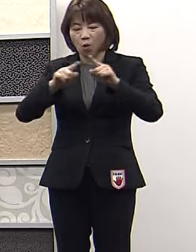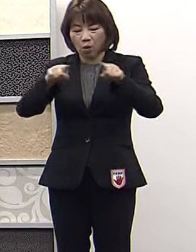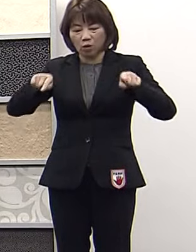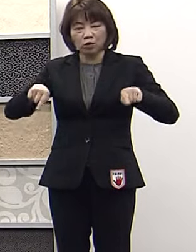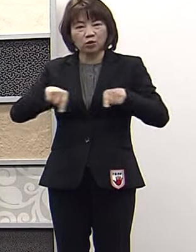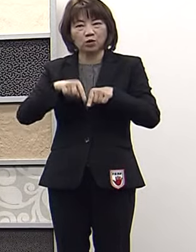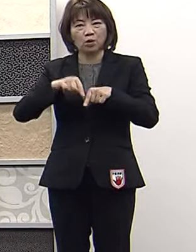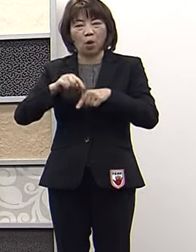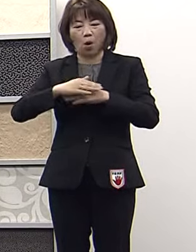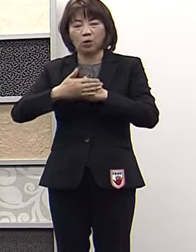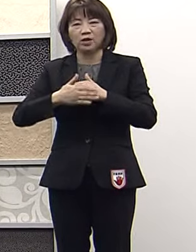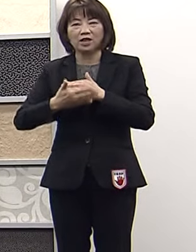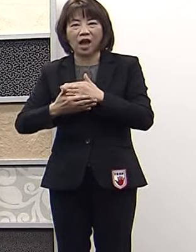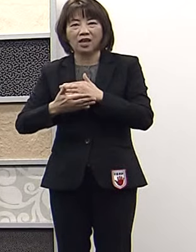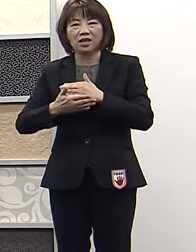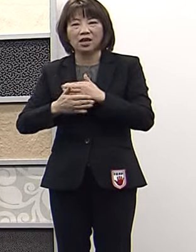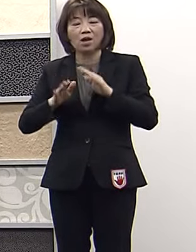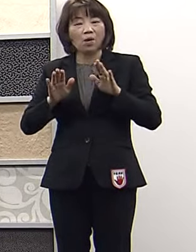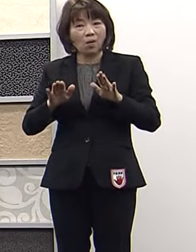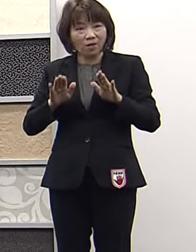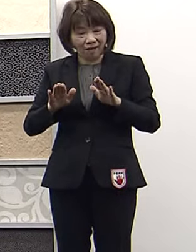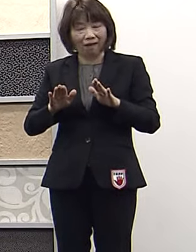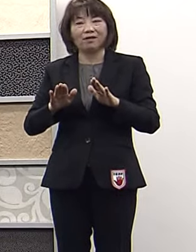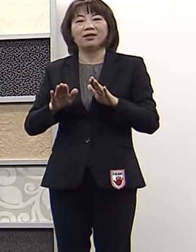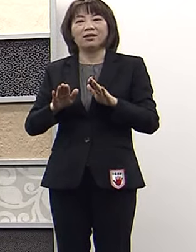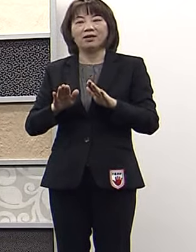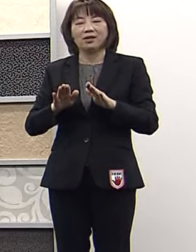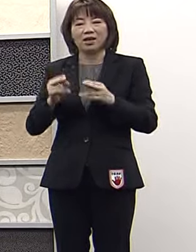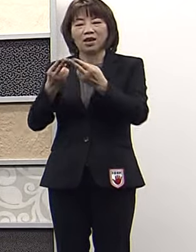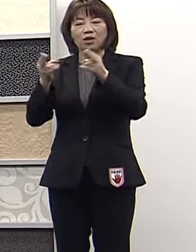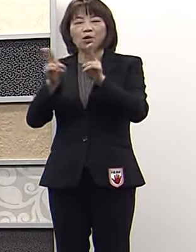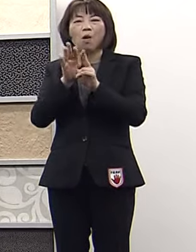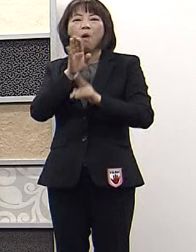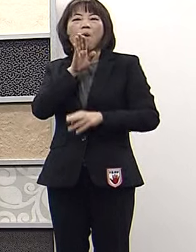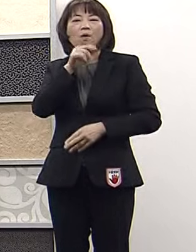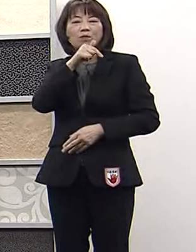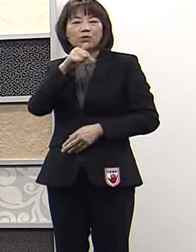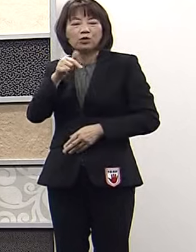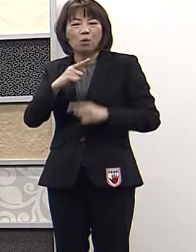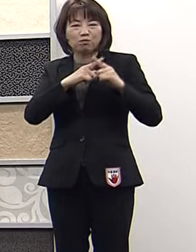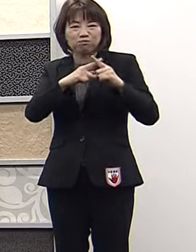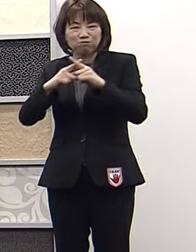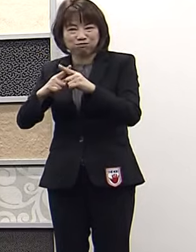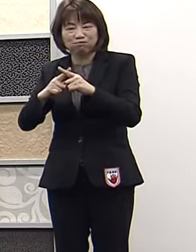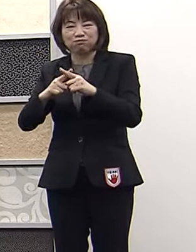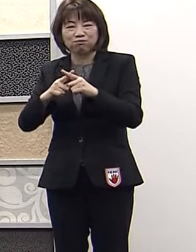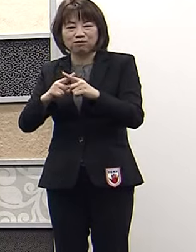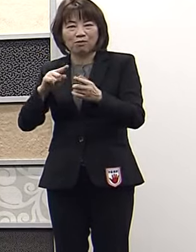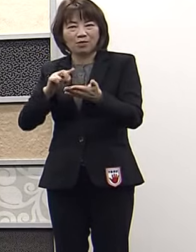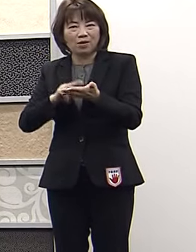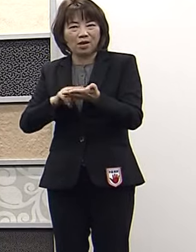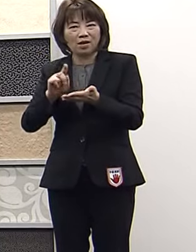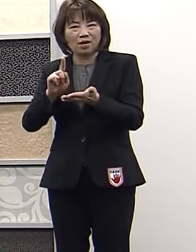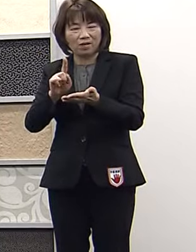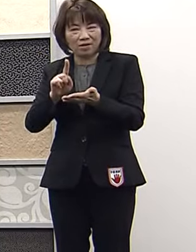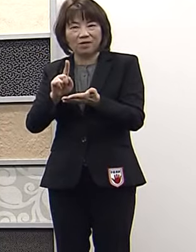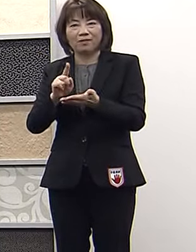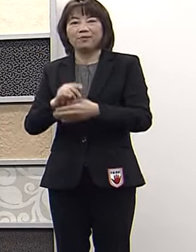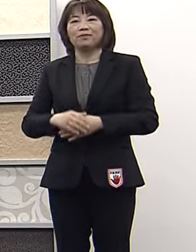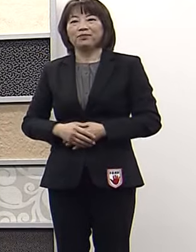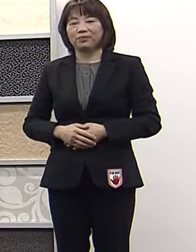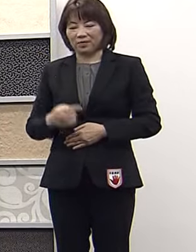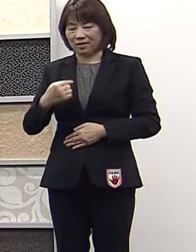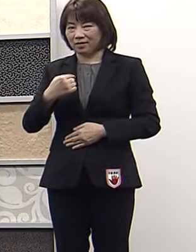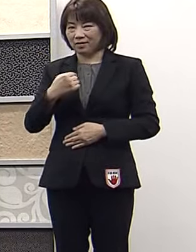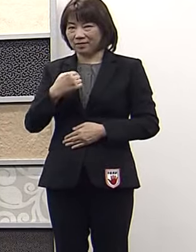分を受けて新たにご自身で、身を処すというようなことについては何かお考えでしょうか。 この点に関しましても、